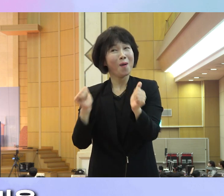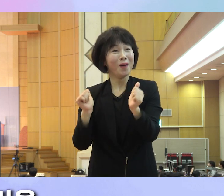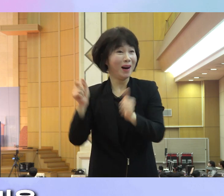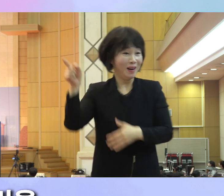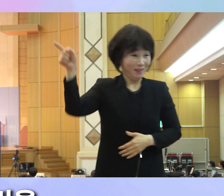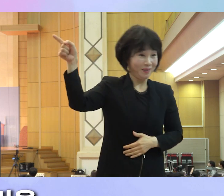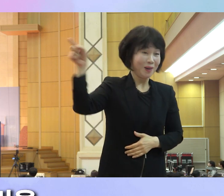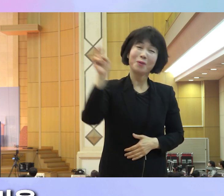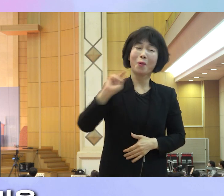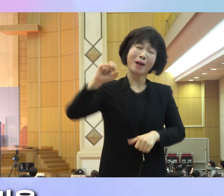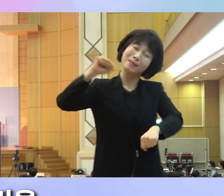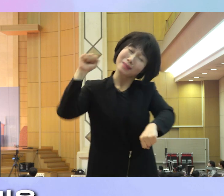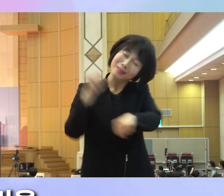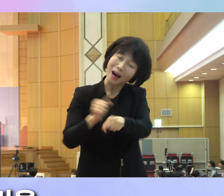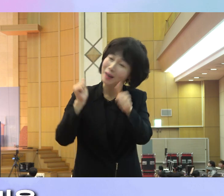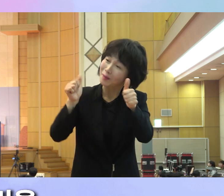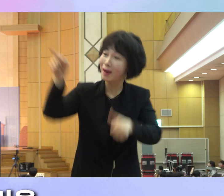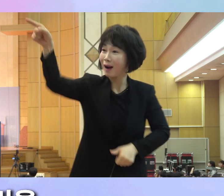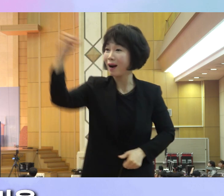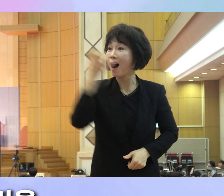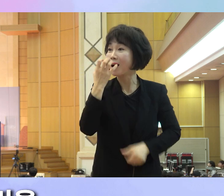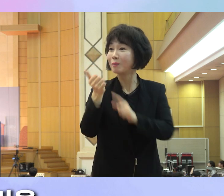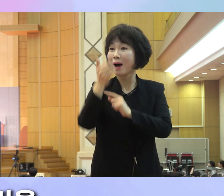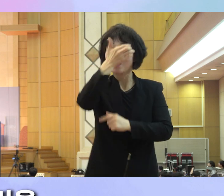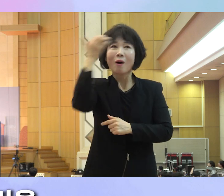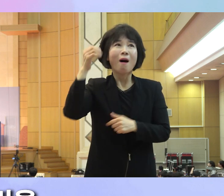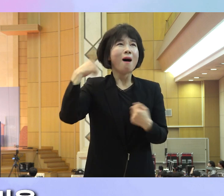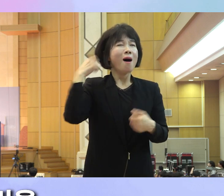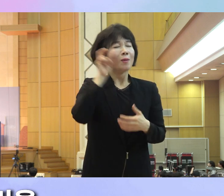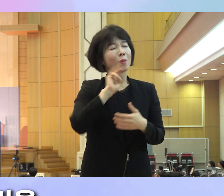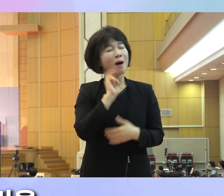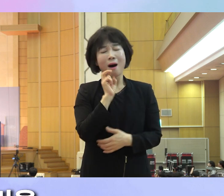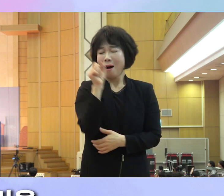나무 뭐 이렇게 연기만 잘하는 것이 아니라 노래도 잘해요.